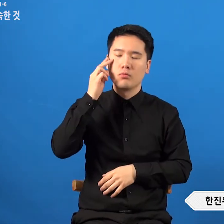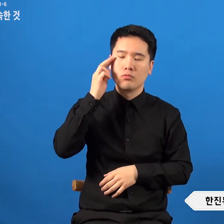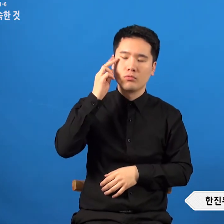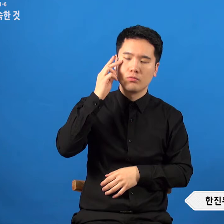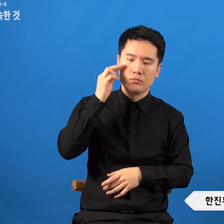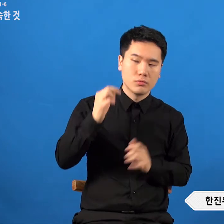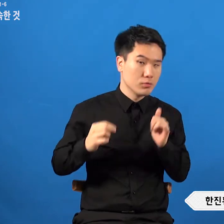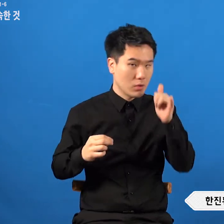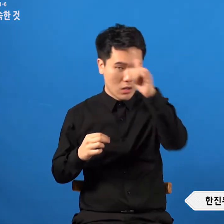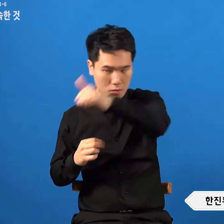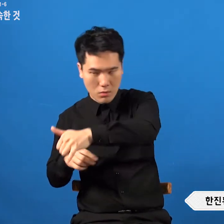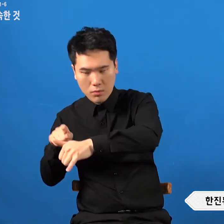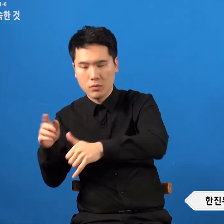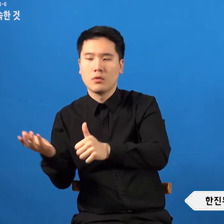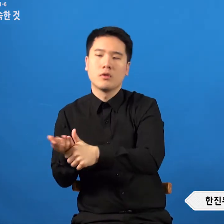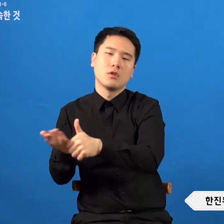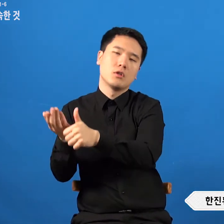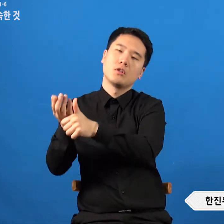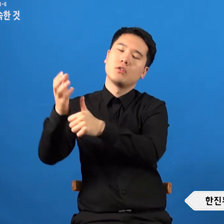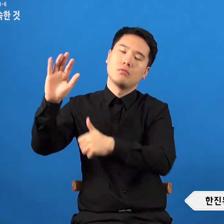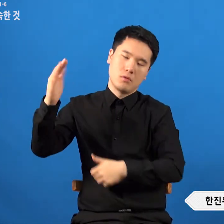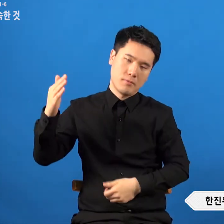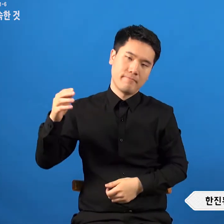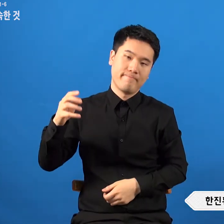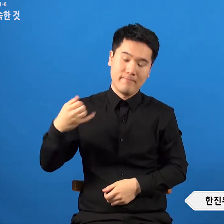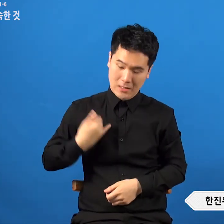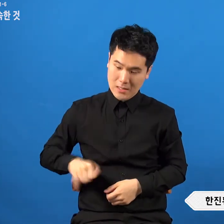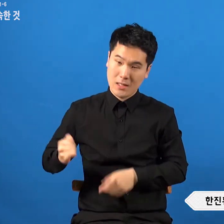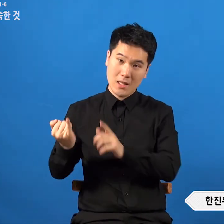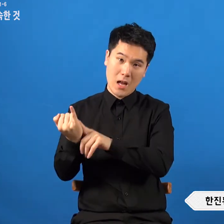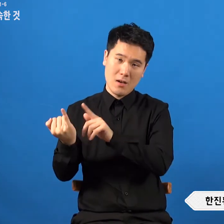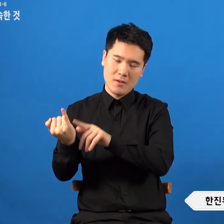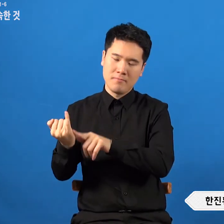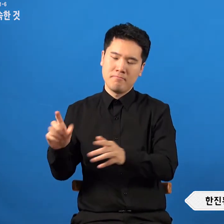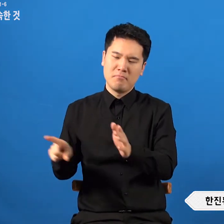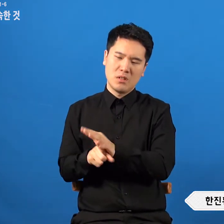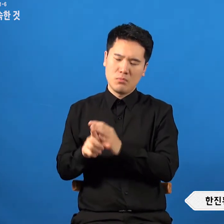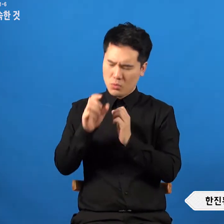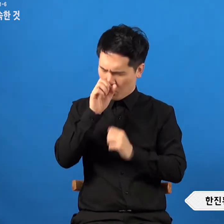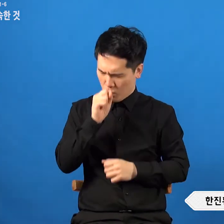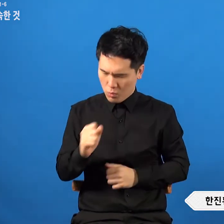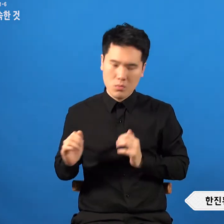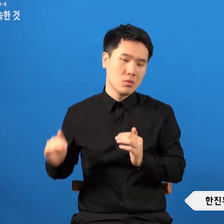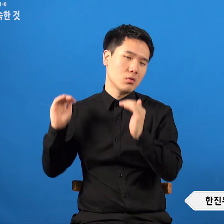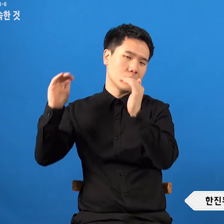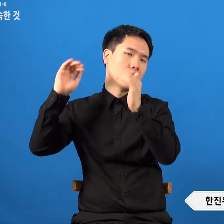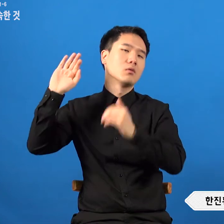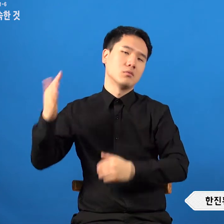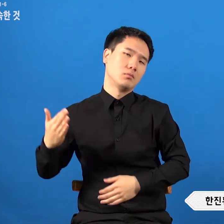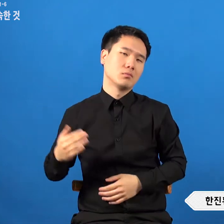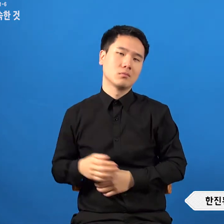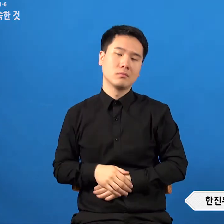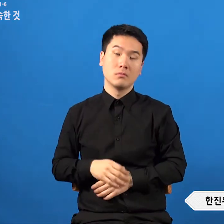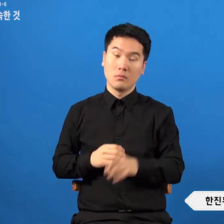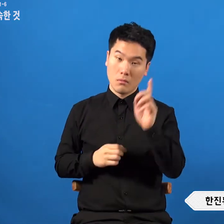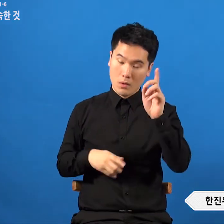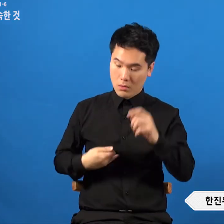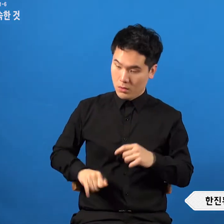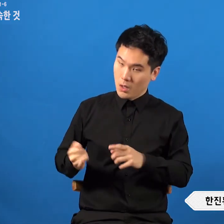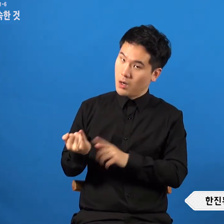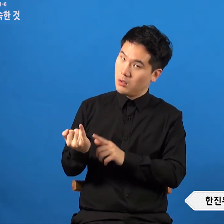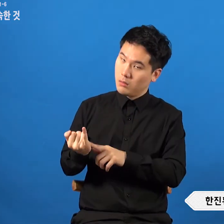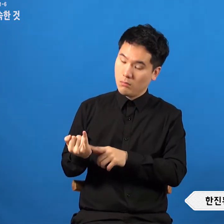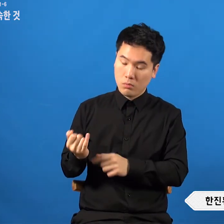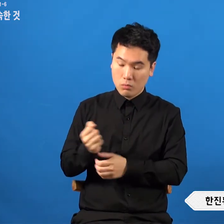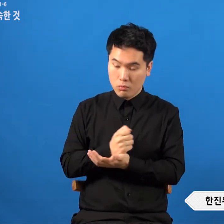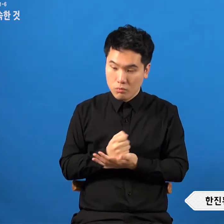가서 키웠습니다. 다행히 그 딸이 믿음이 좋은 딸로 그렇게 잘 성장을 했습니다. 한 번은 그